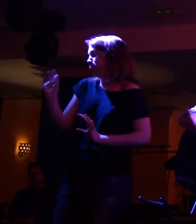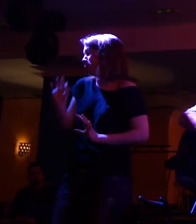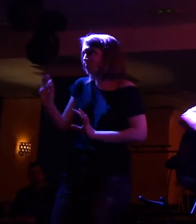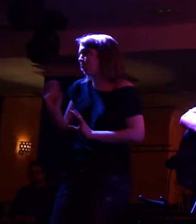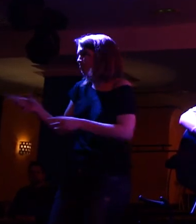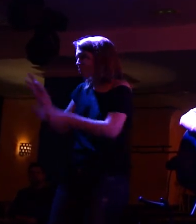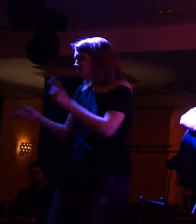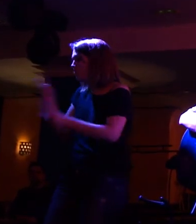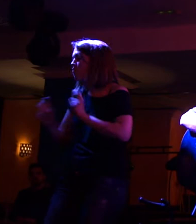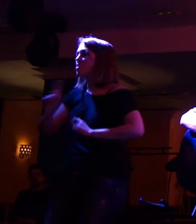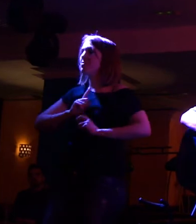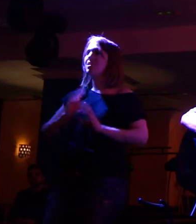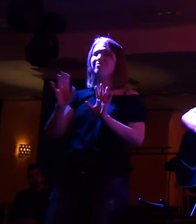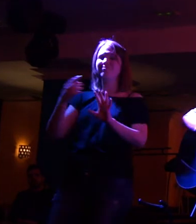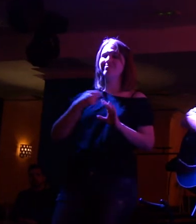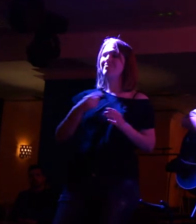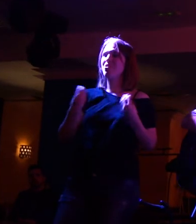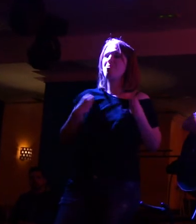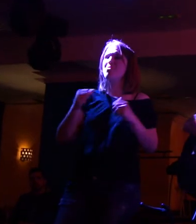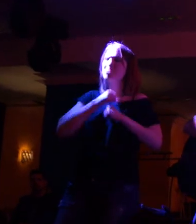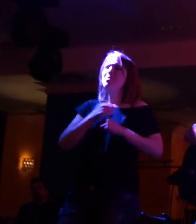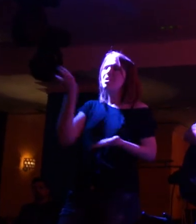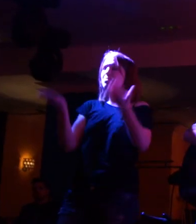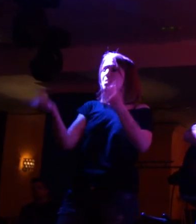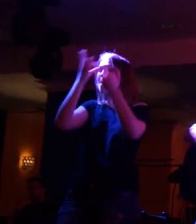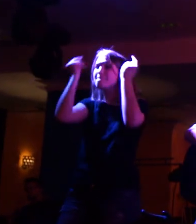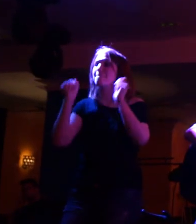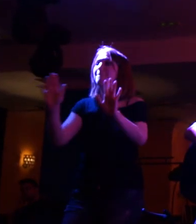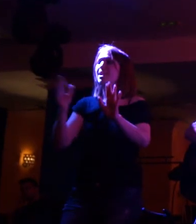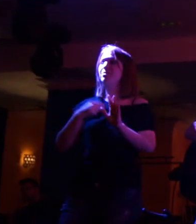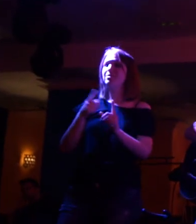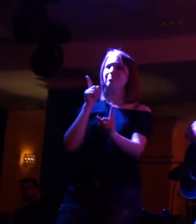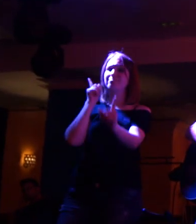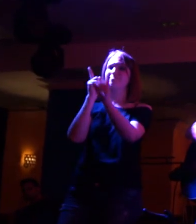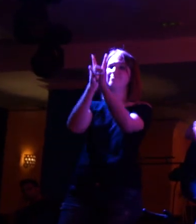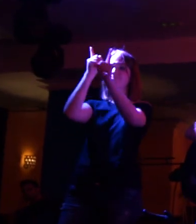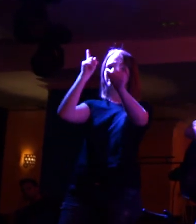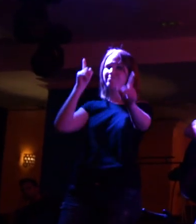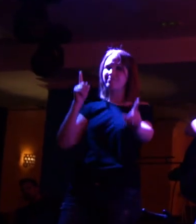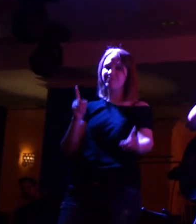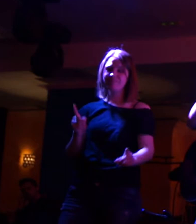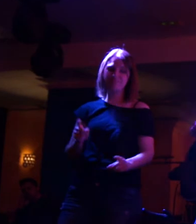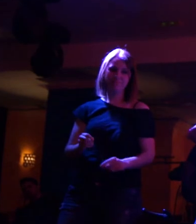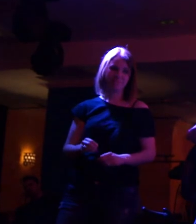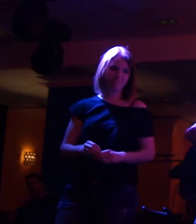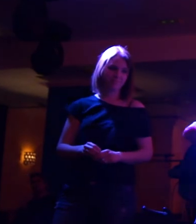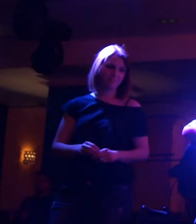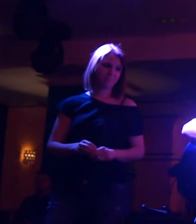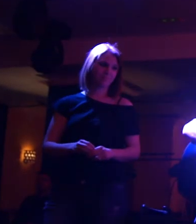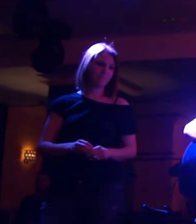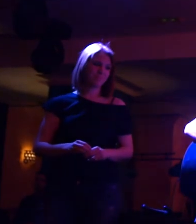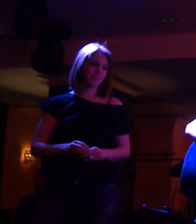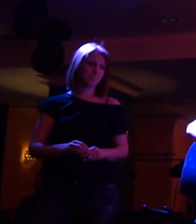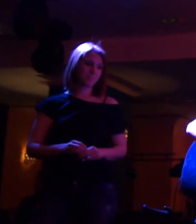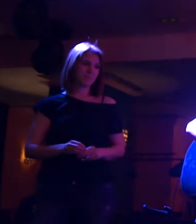en ellos lo que no encontraba en mí. Quizá vivo esperando una estabilidad que olvido cada vez que mi destino y restos de tu carmín.